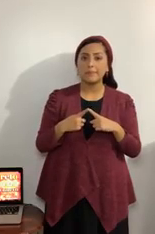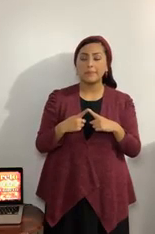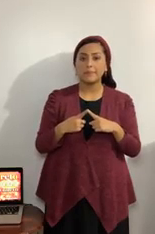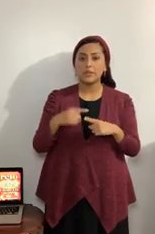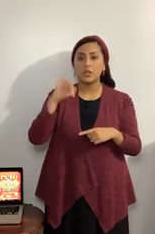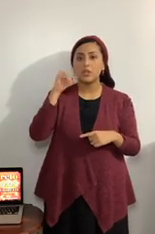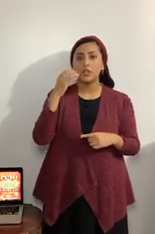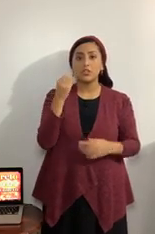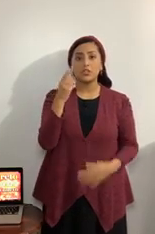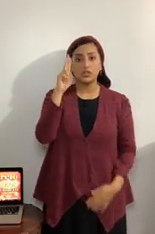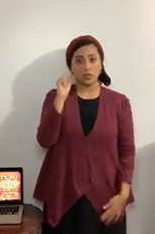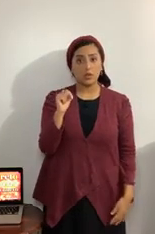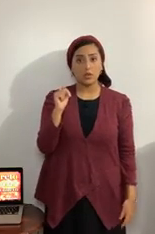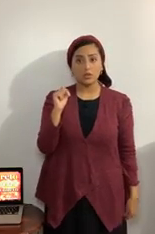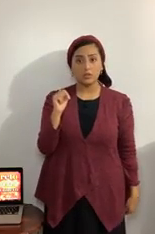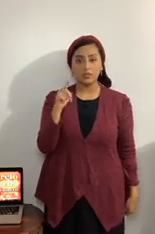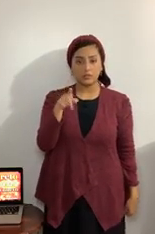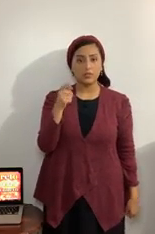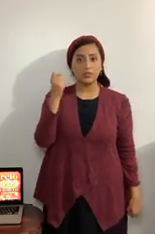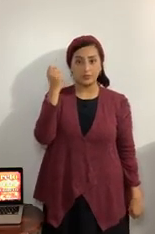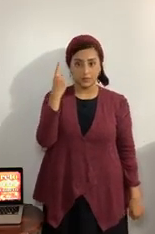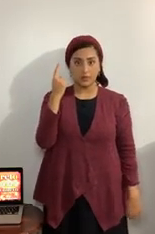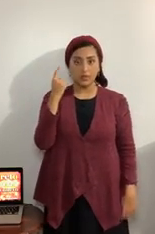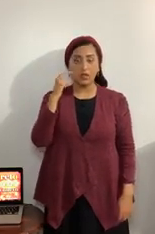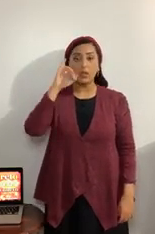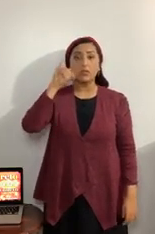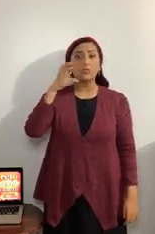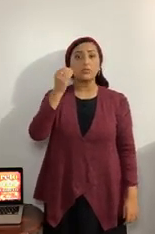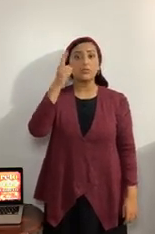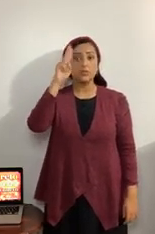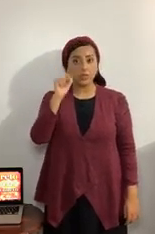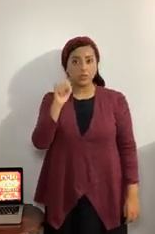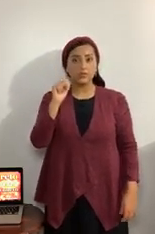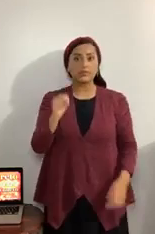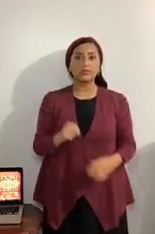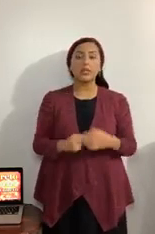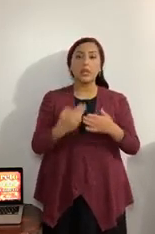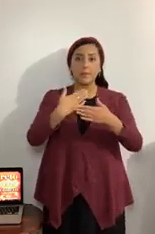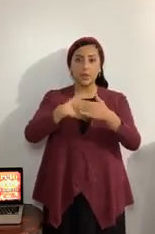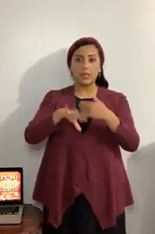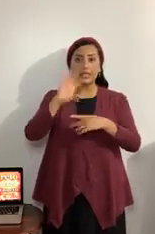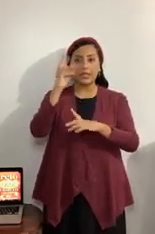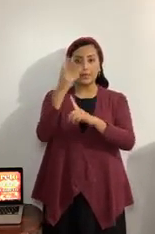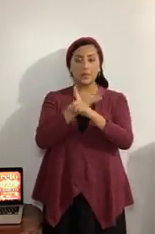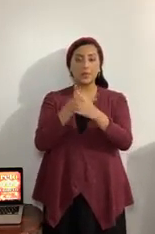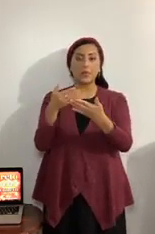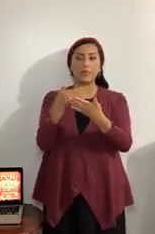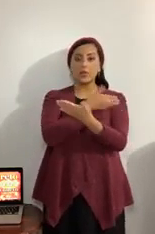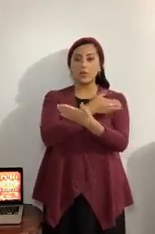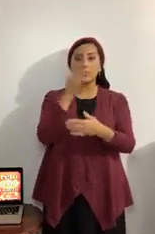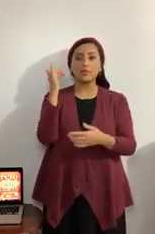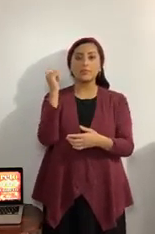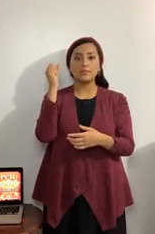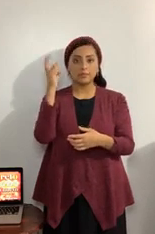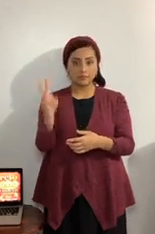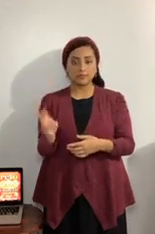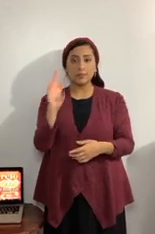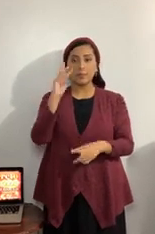Yohanan el Bautista, para que se entienda, Yohanan ben Zacariyahu, Juan el Bautista, nació 6 meses antes que Yahshua. 6 meses antes que